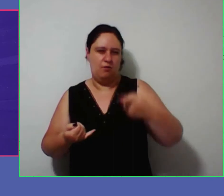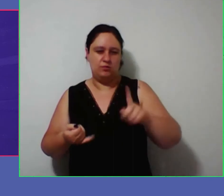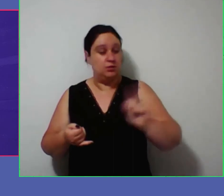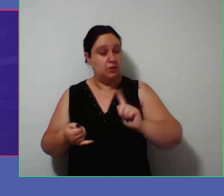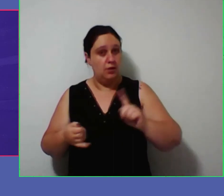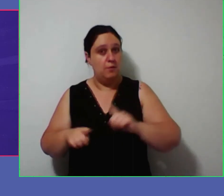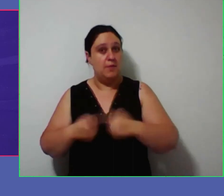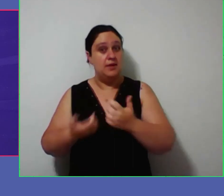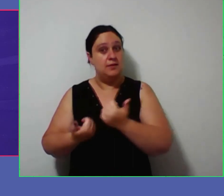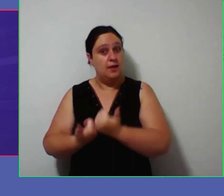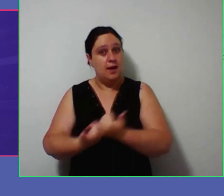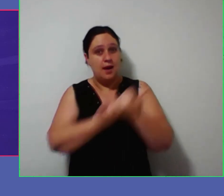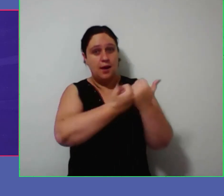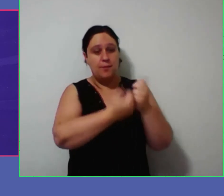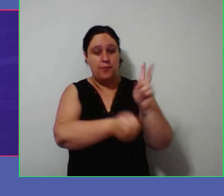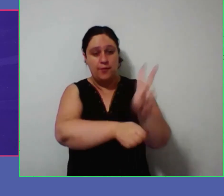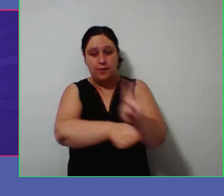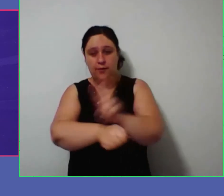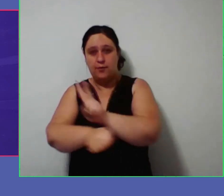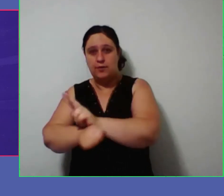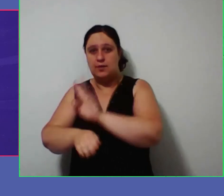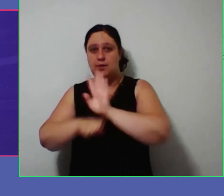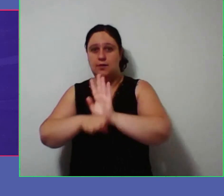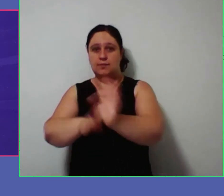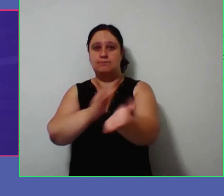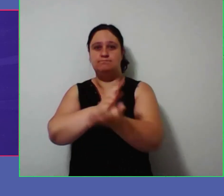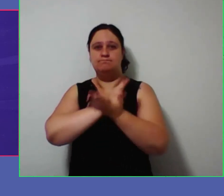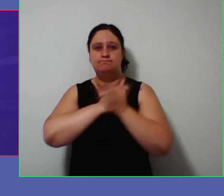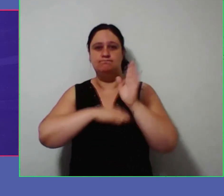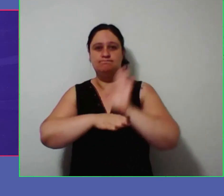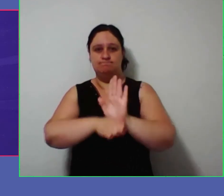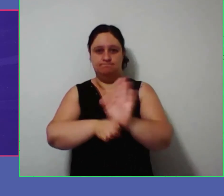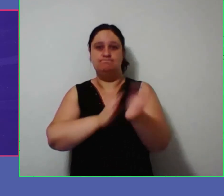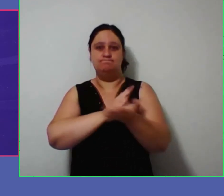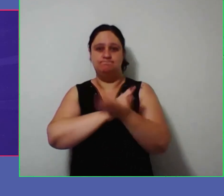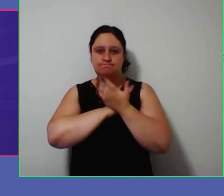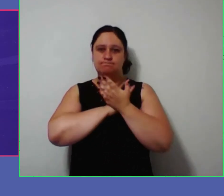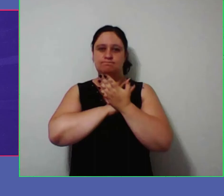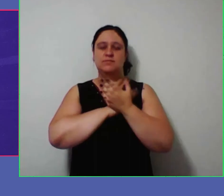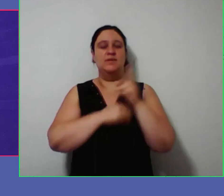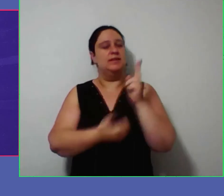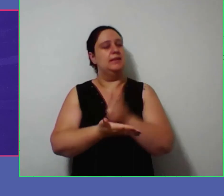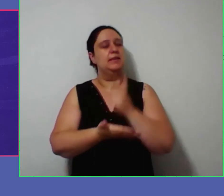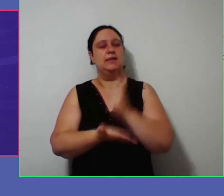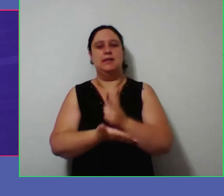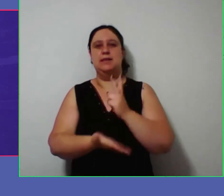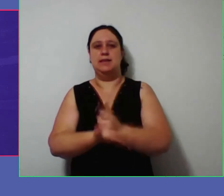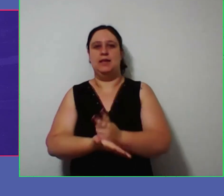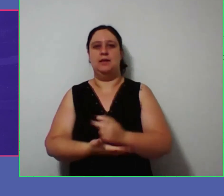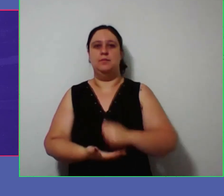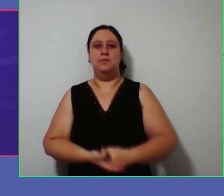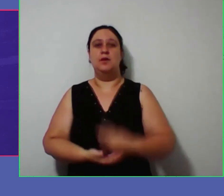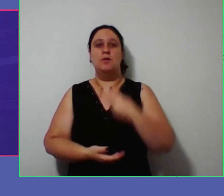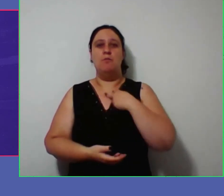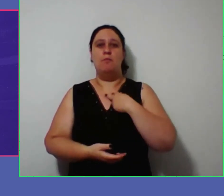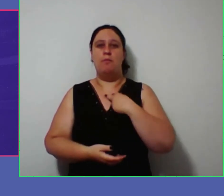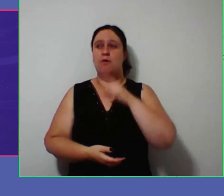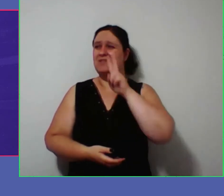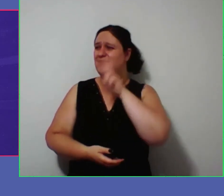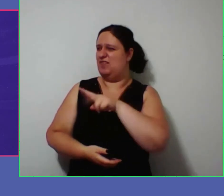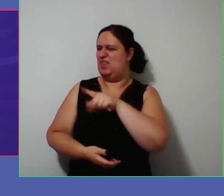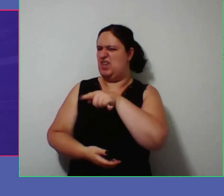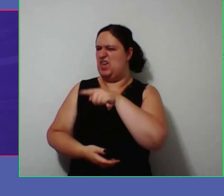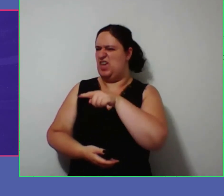cuidar, vamos ajudar uns aos outros, certo? Nunca olha para algum irmão como seu concorrente, porque nós